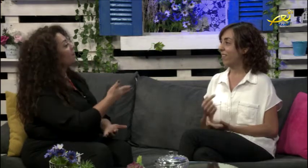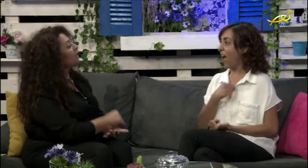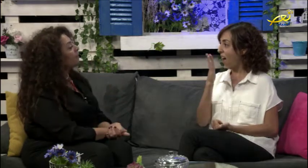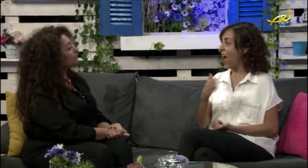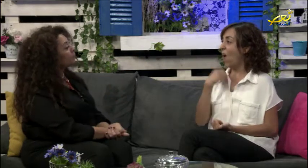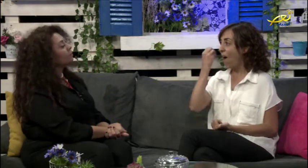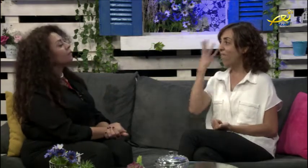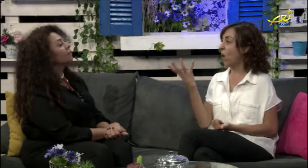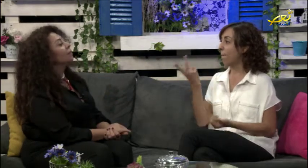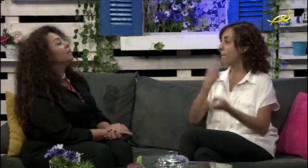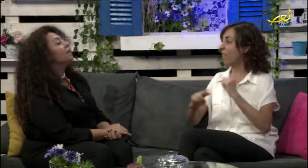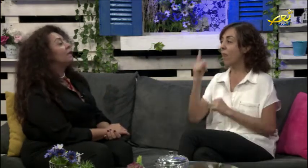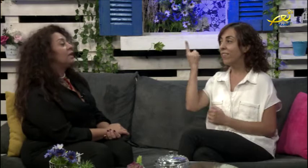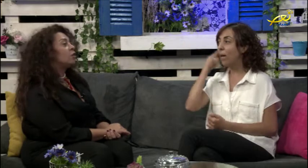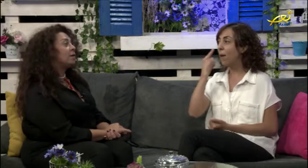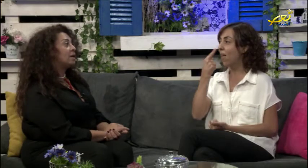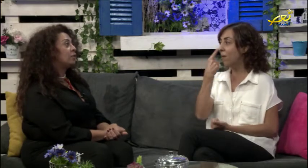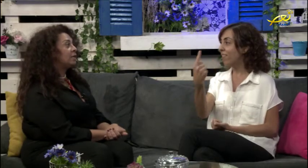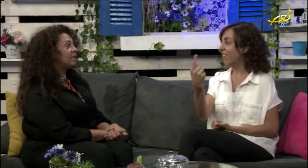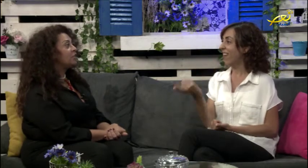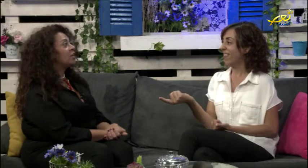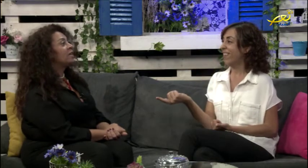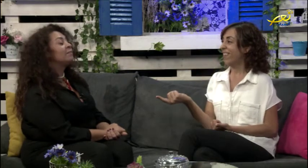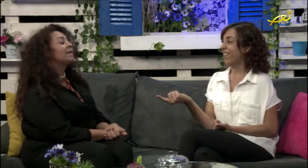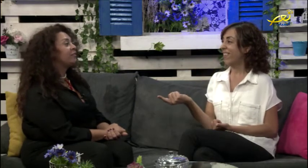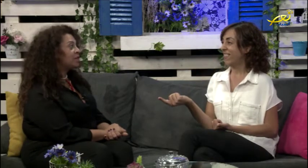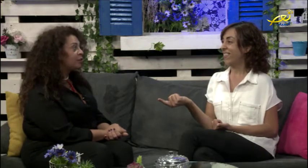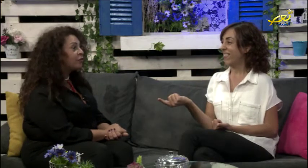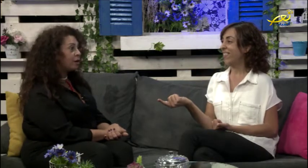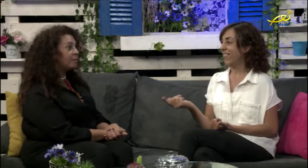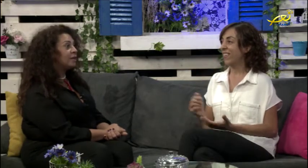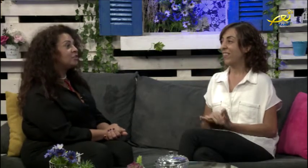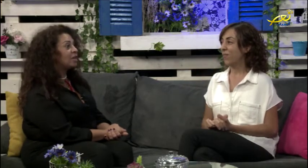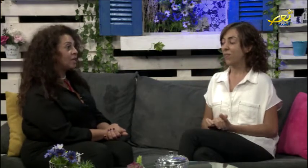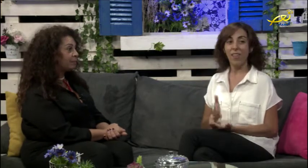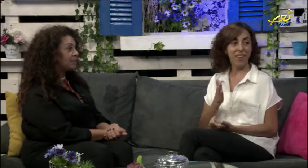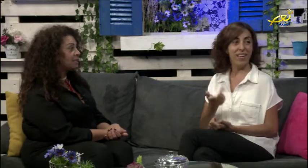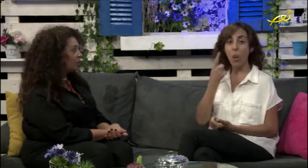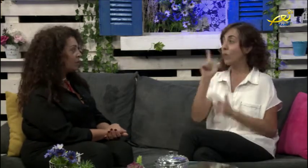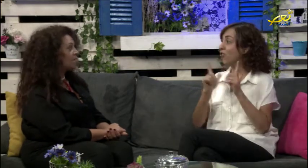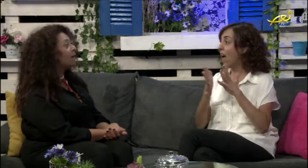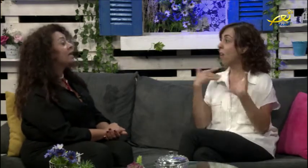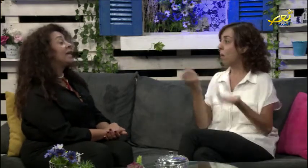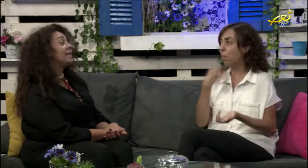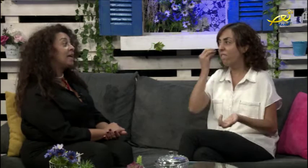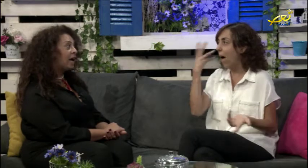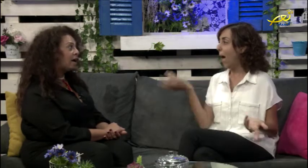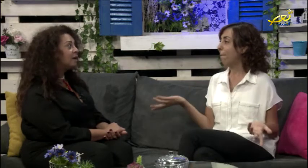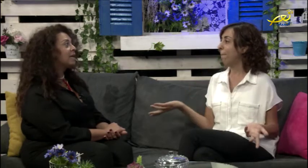بحياتك؟ لو ما لغة الإشارة هي ما كان فيها تفهم الأشياء اللي عم بتصير حواليها، هيدا حق كان